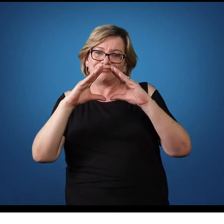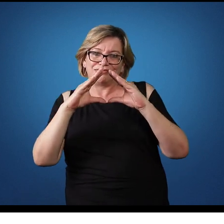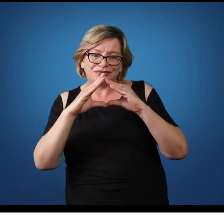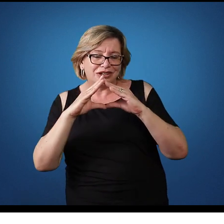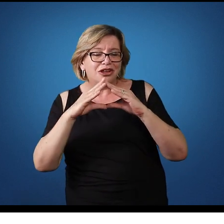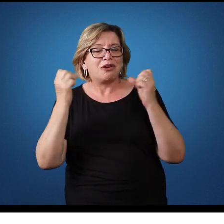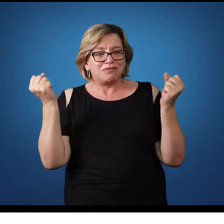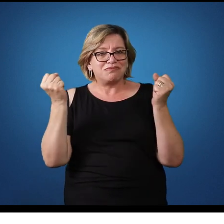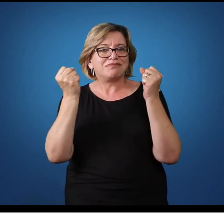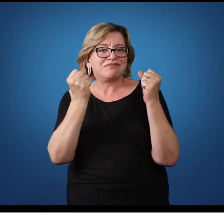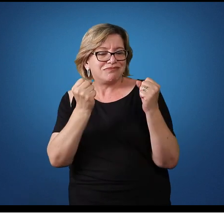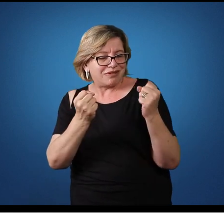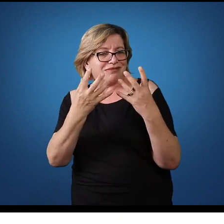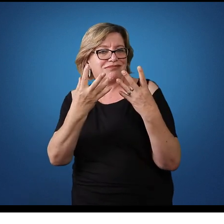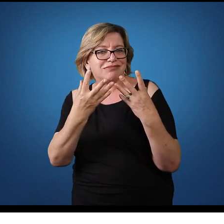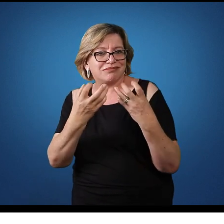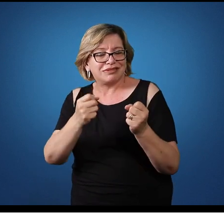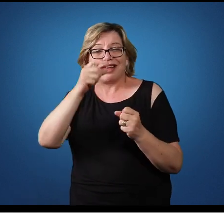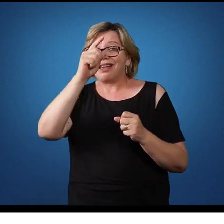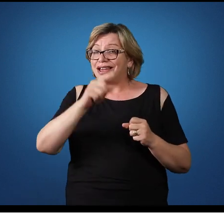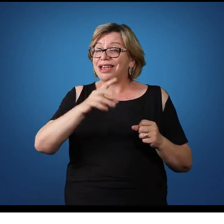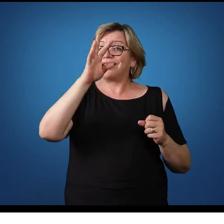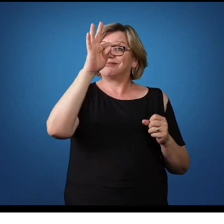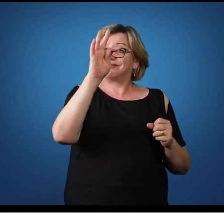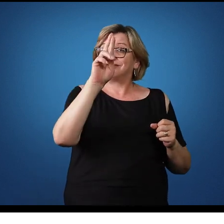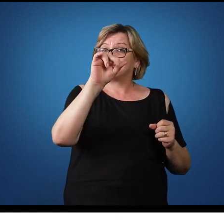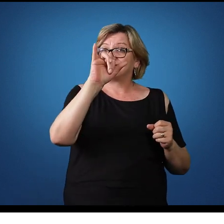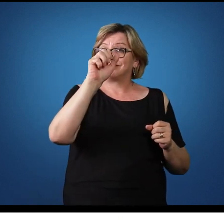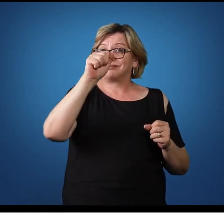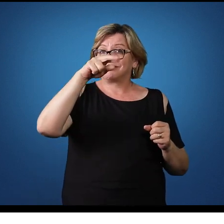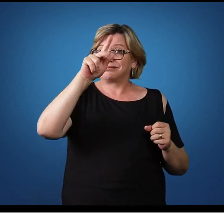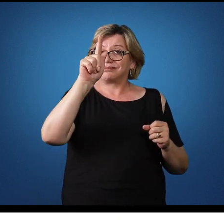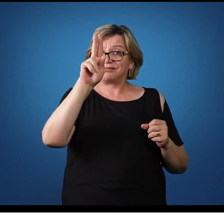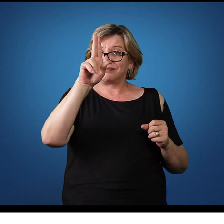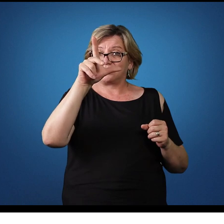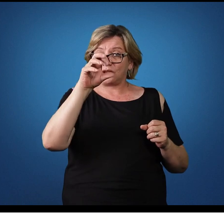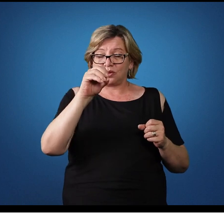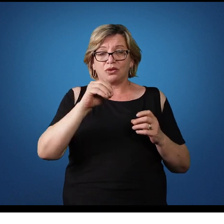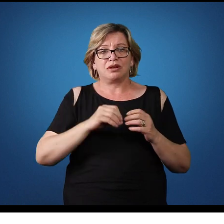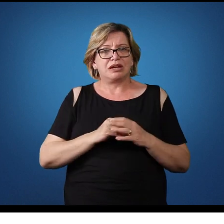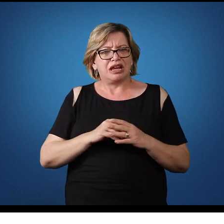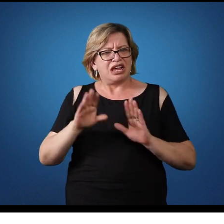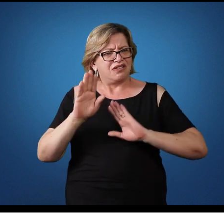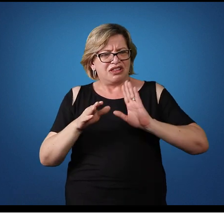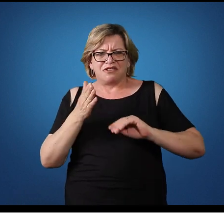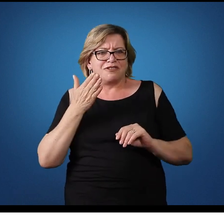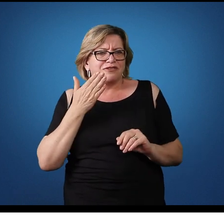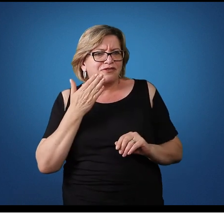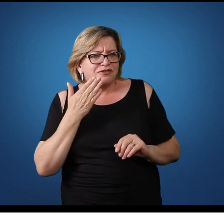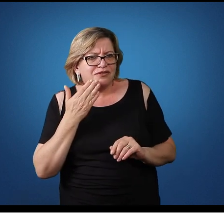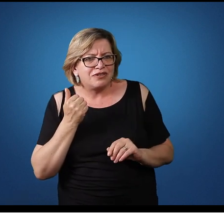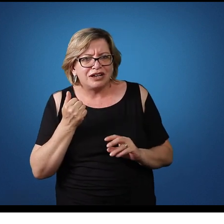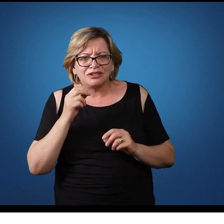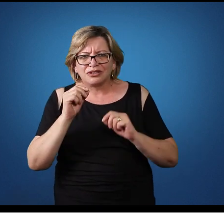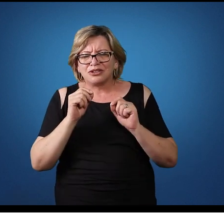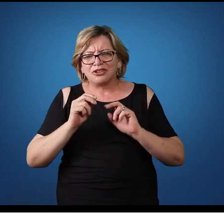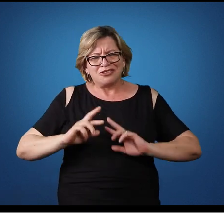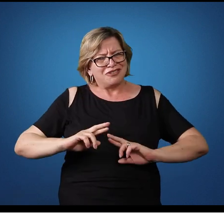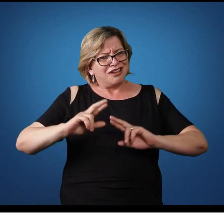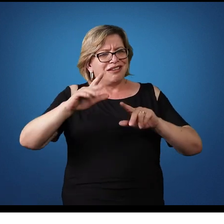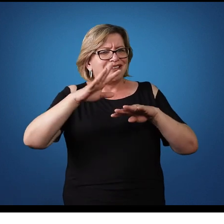é suficiente para que eu identifique ele como sendo um triângulo. Nem sempre é tão fácil, como no caso dos objetos